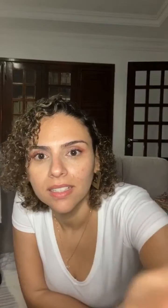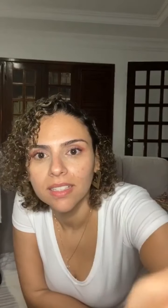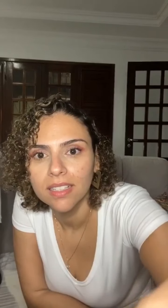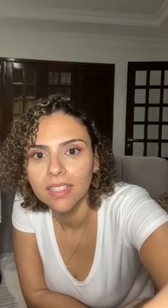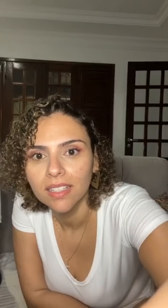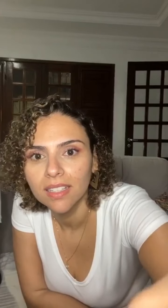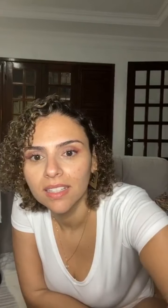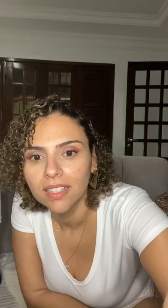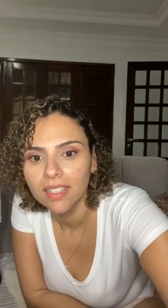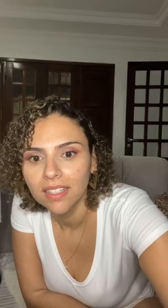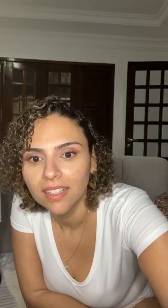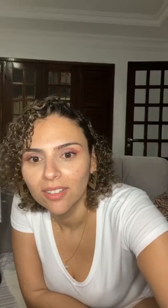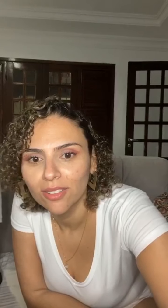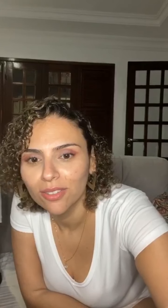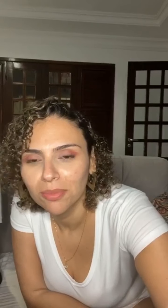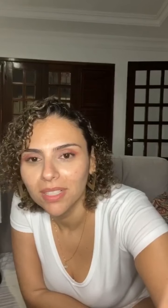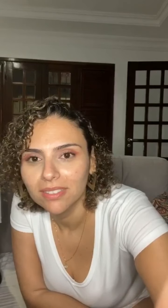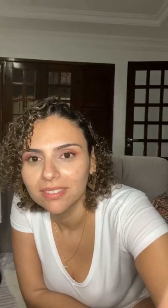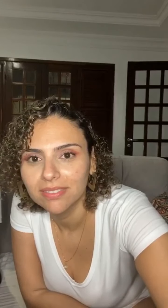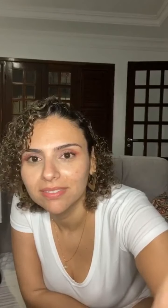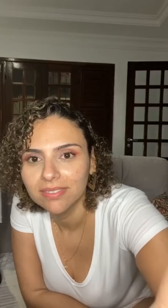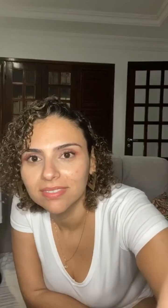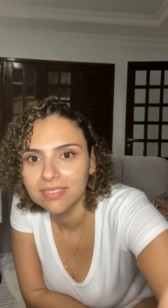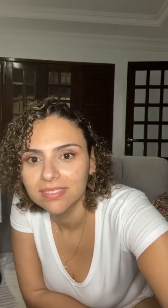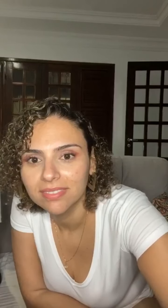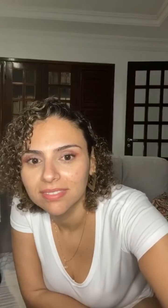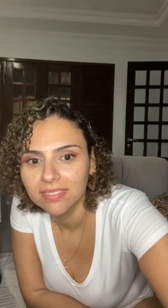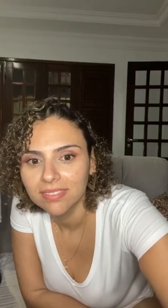Quem olha o tempo sou eu, né? Foi mal.